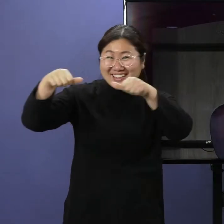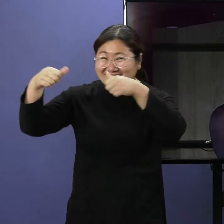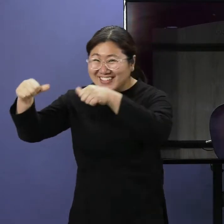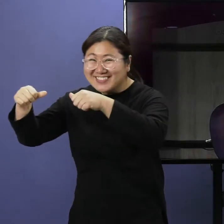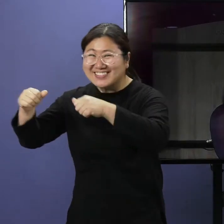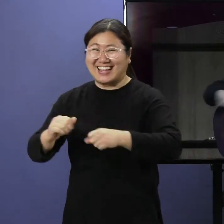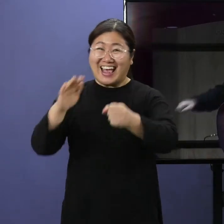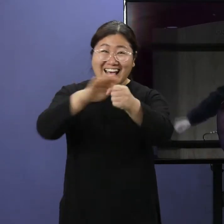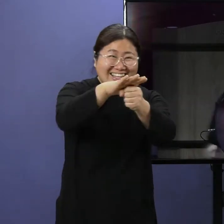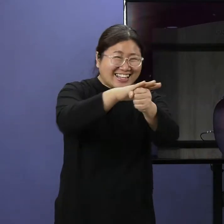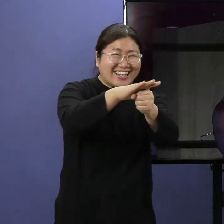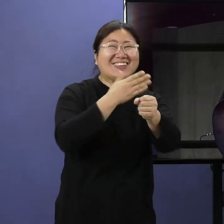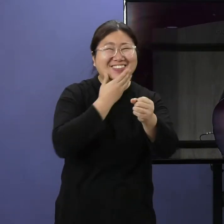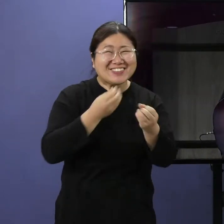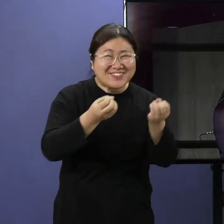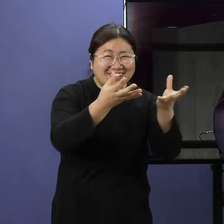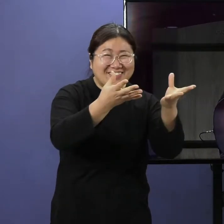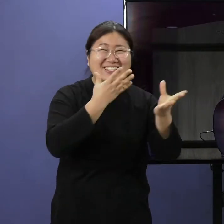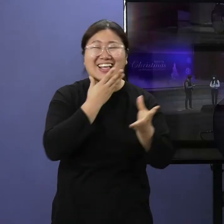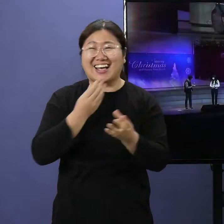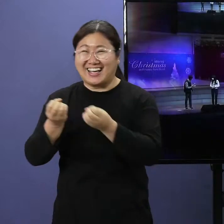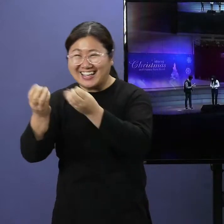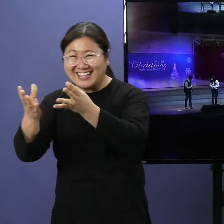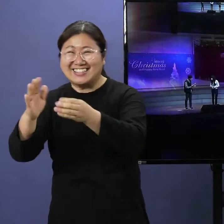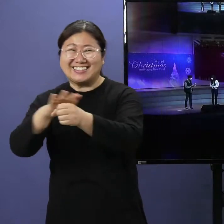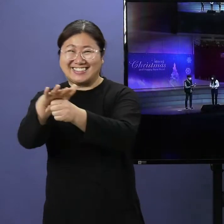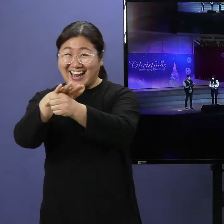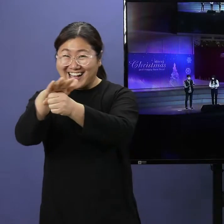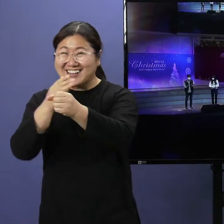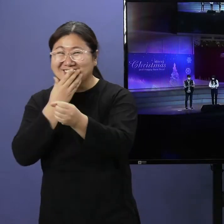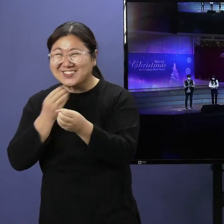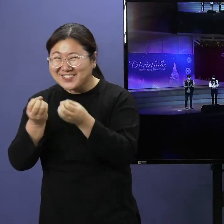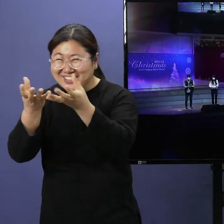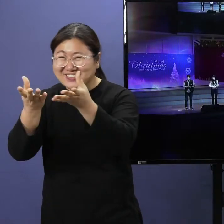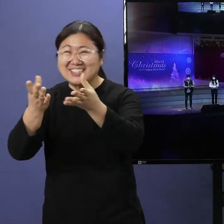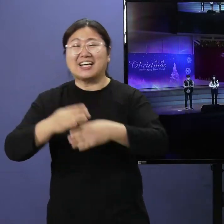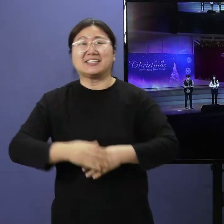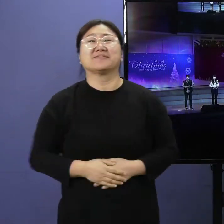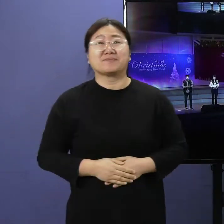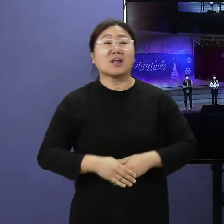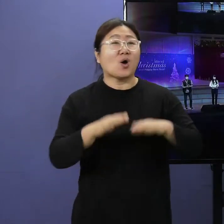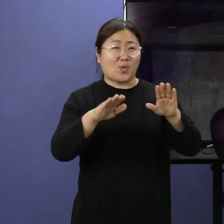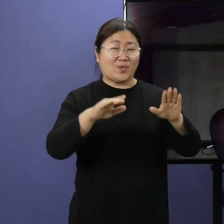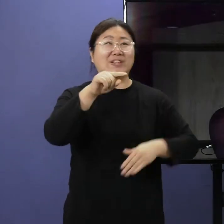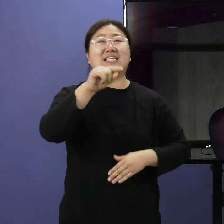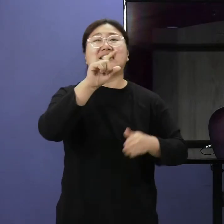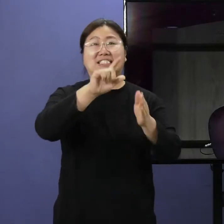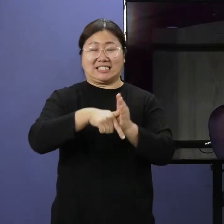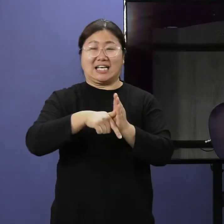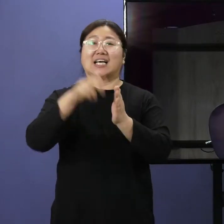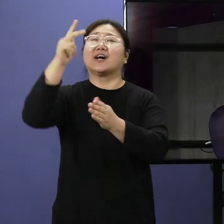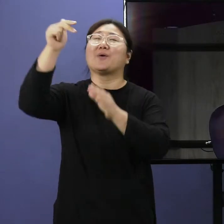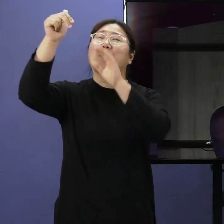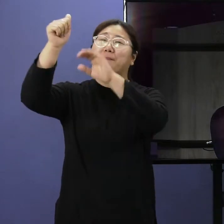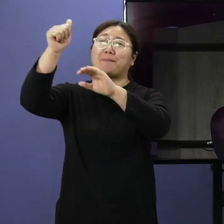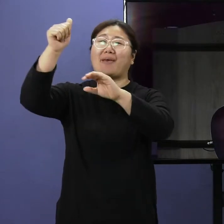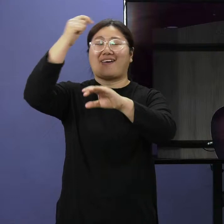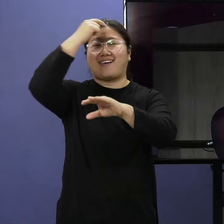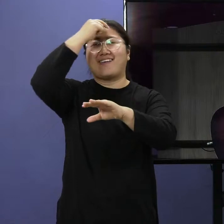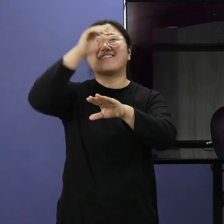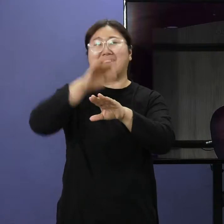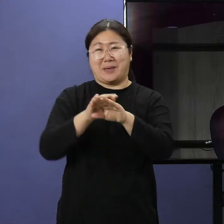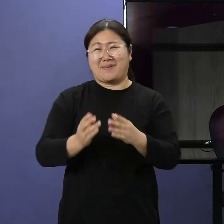축복합니다. 네, 사랑하고 축복합니다. 오늘도 우리가 주님을 기억하고 주님 앞에 나와 예배하기로 결단하는